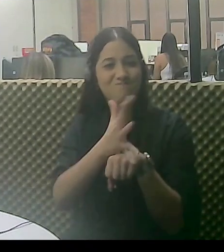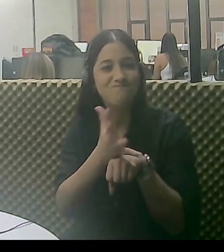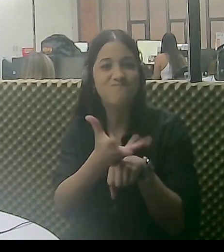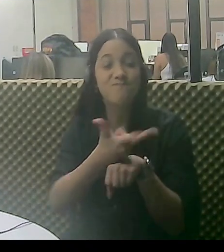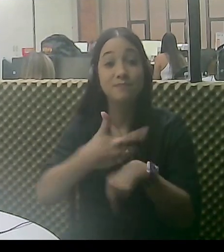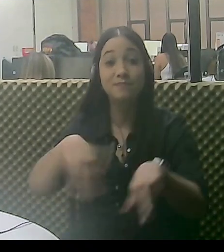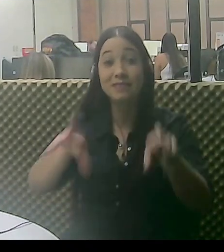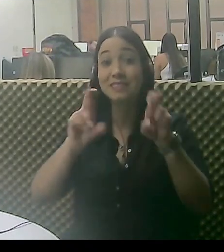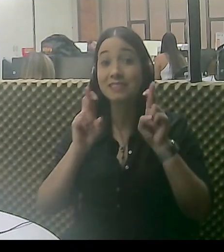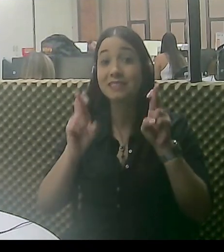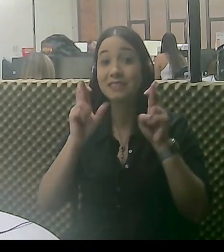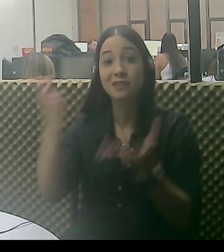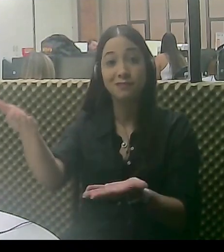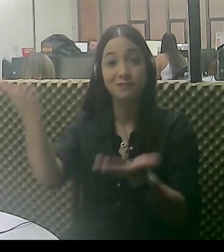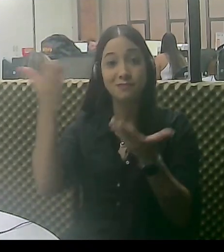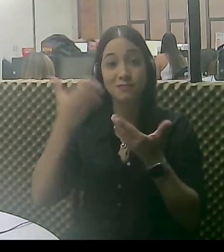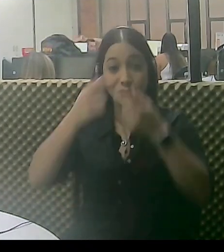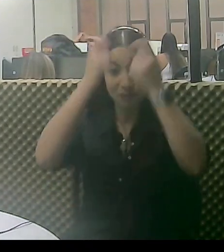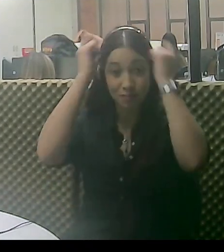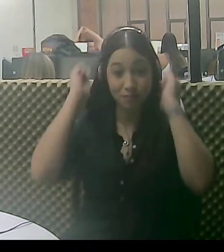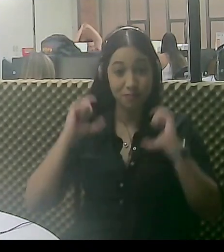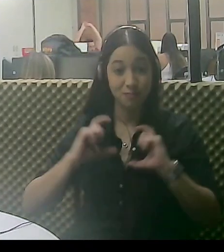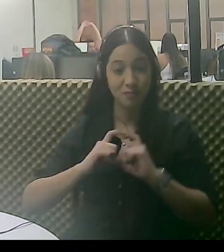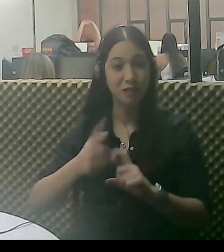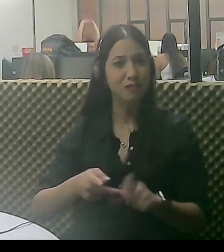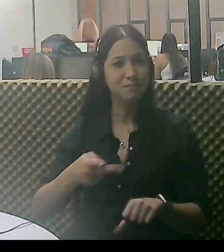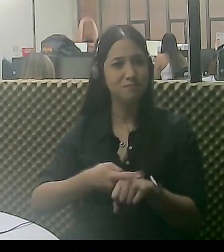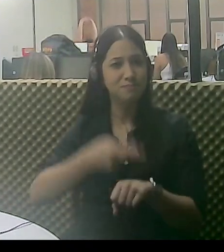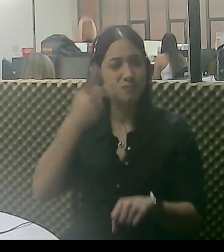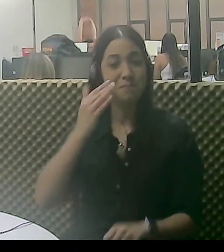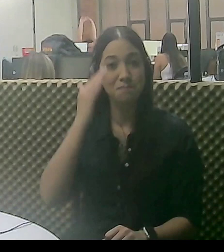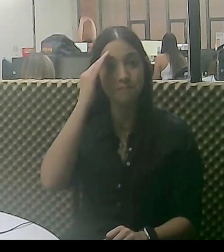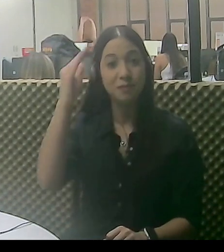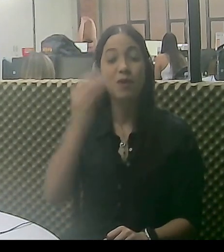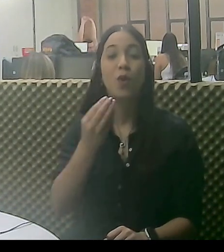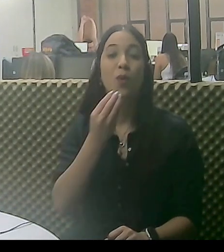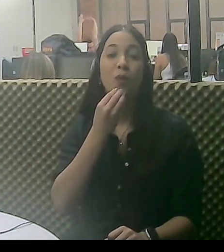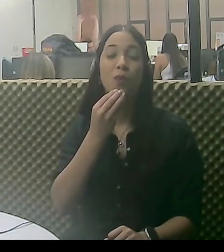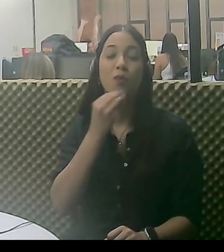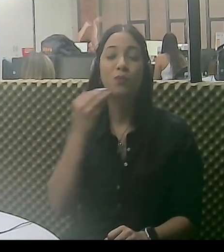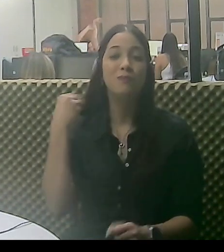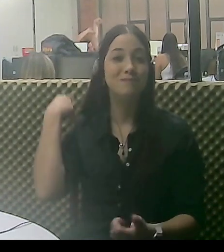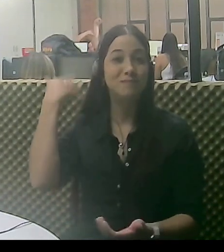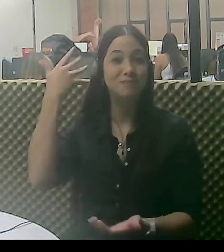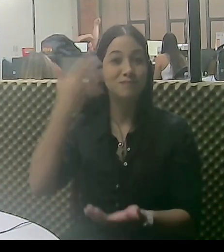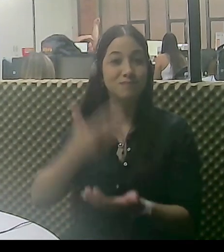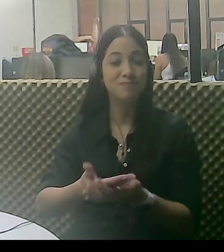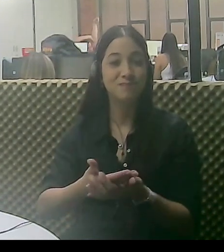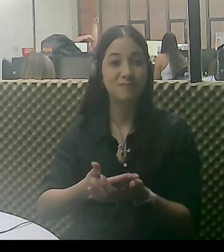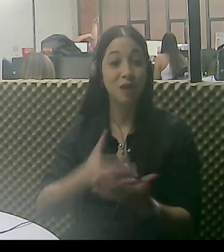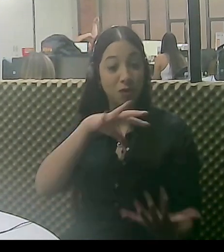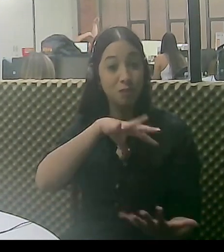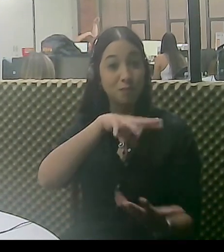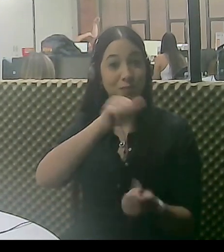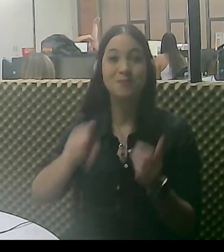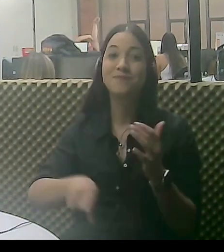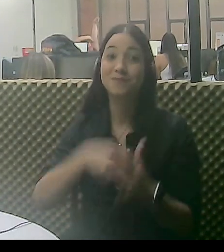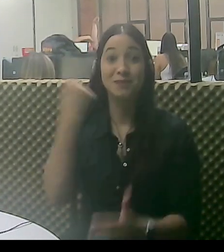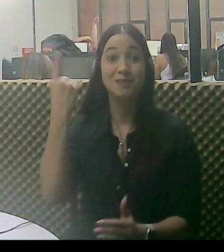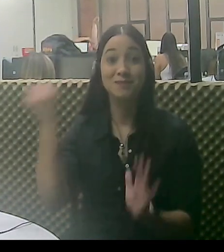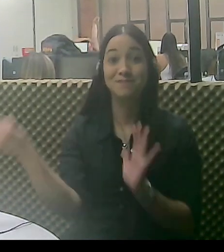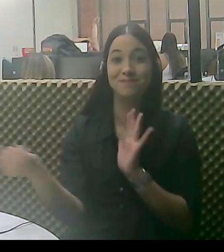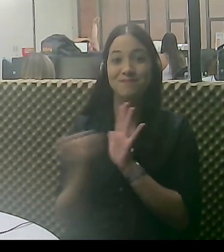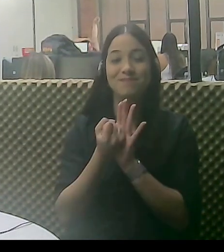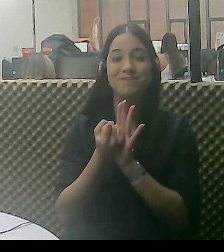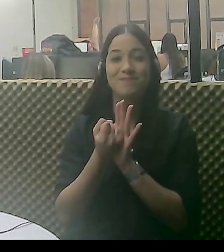uma expectativa de trazer medalhas no mundial, é a maior chance que a gente está tendo nos últimos anos, de trazer uma medalha para o mundial. Agora, nesse mundial, é a primeira vez na história. história.